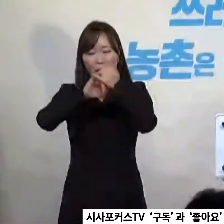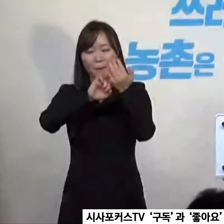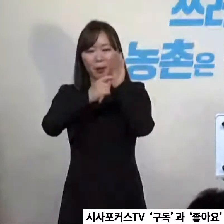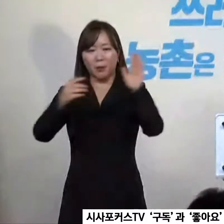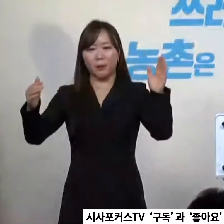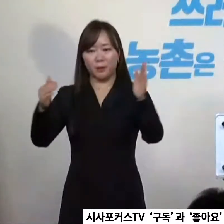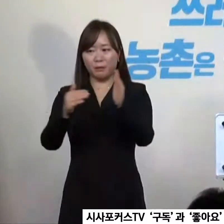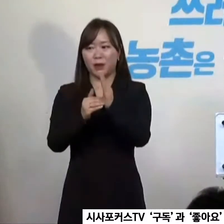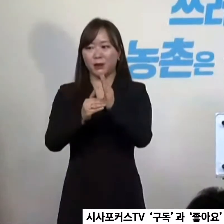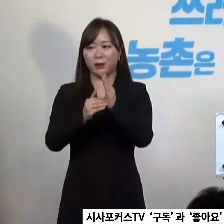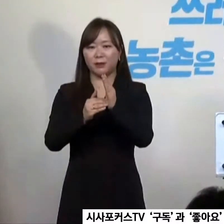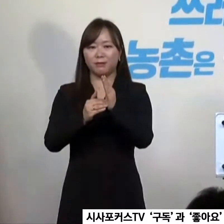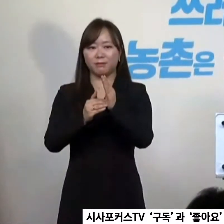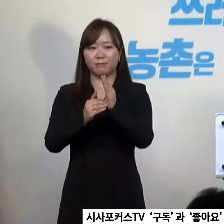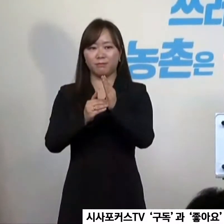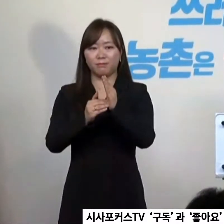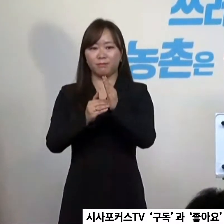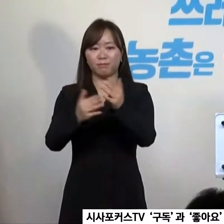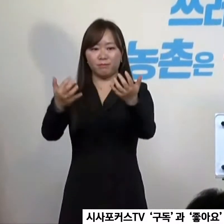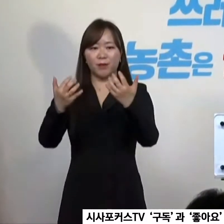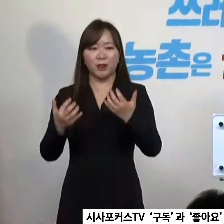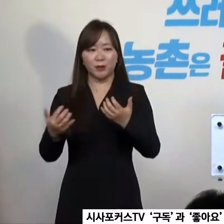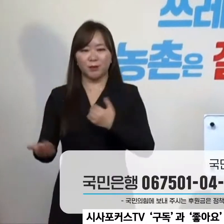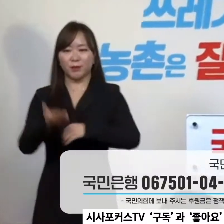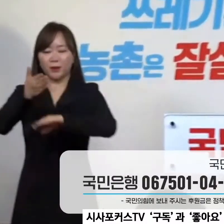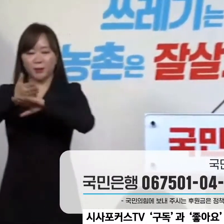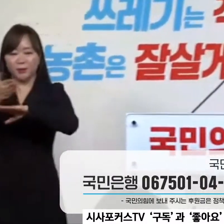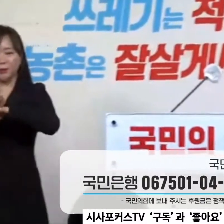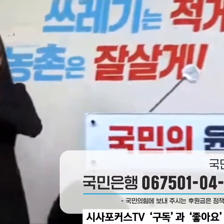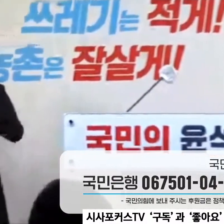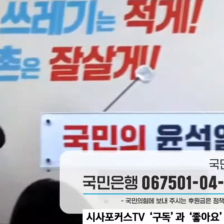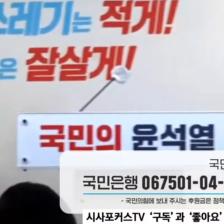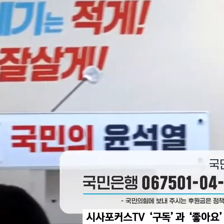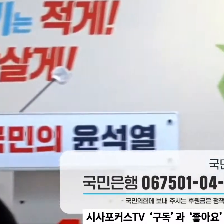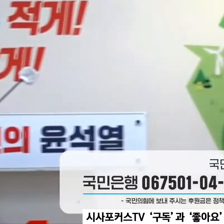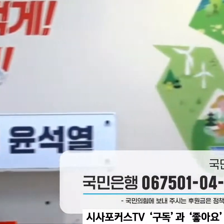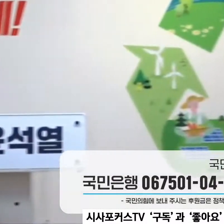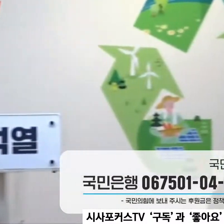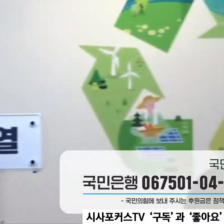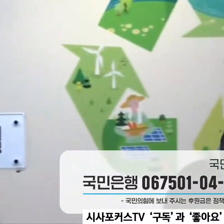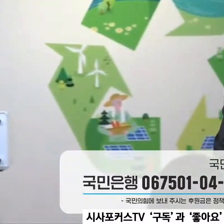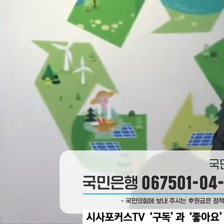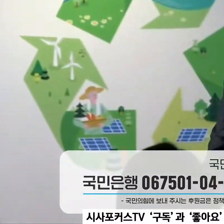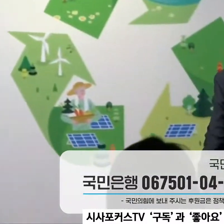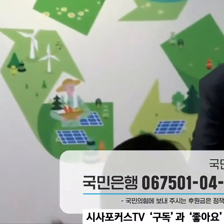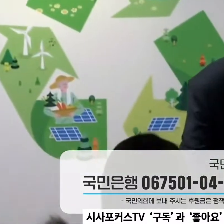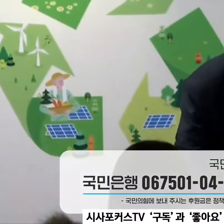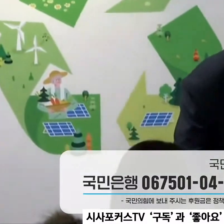순서를 모두 마치겠습니다. 참여해주신 시청자님께 다시 감사드립니다. 고맙습니다. 수고 많으셨습니다.